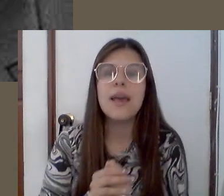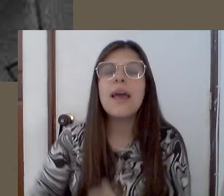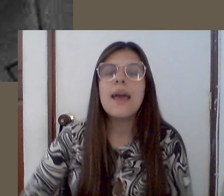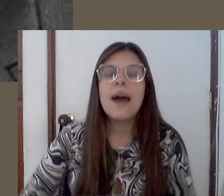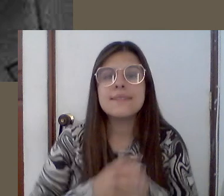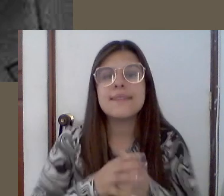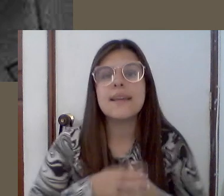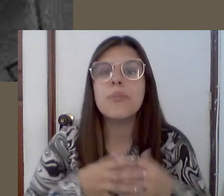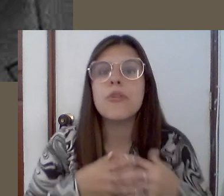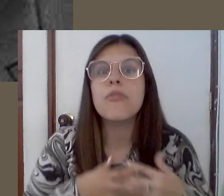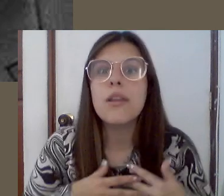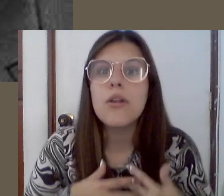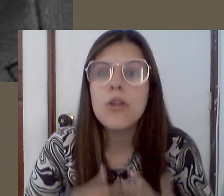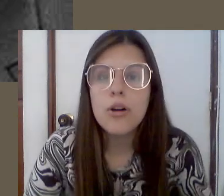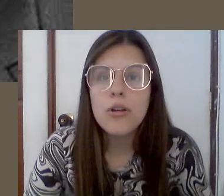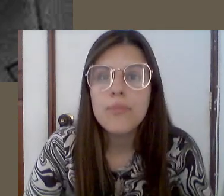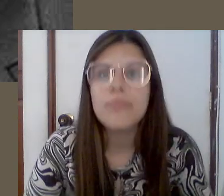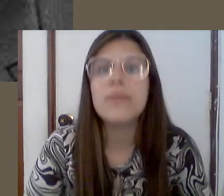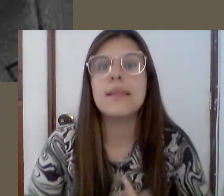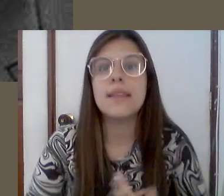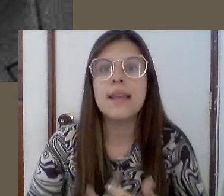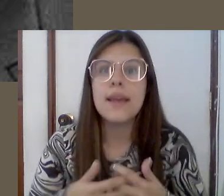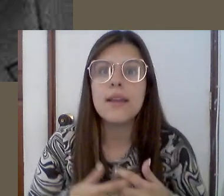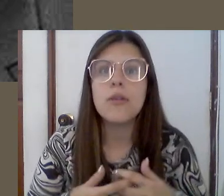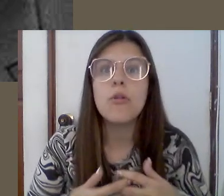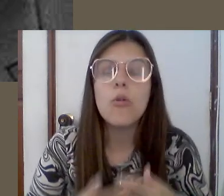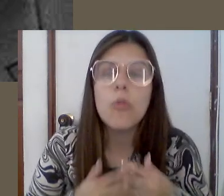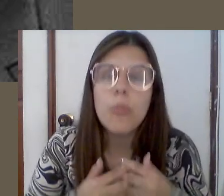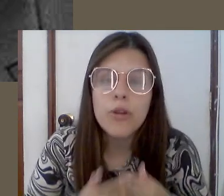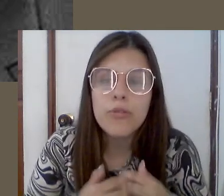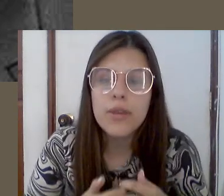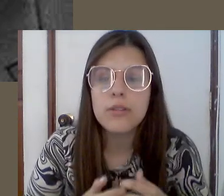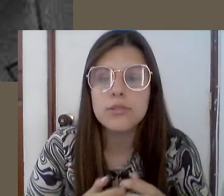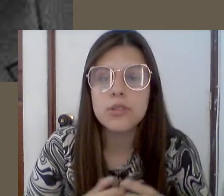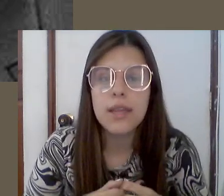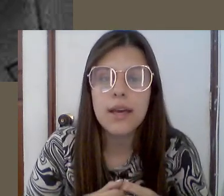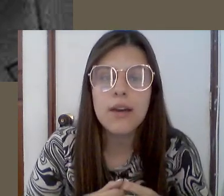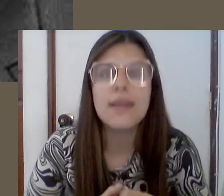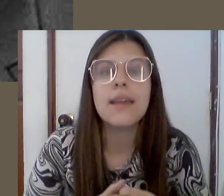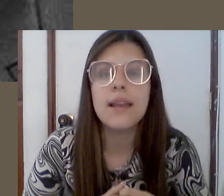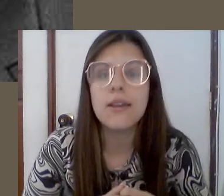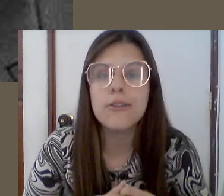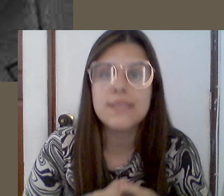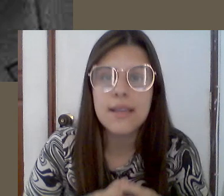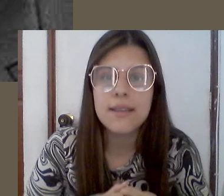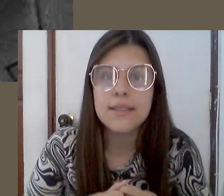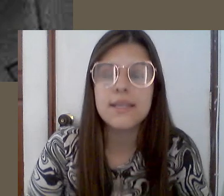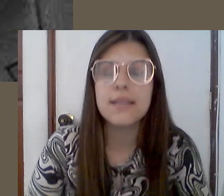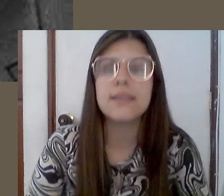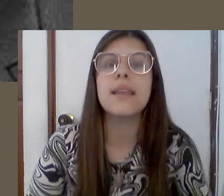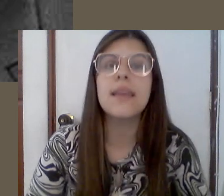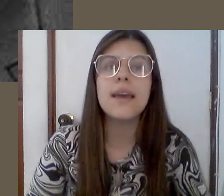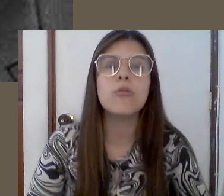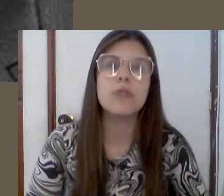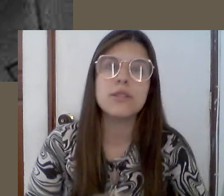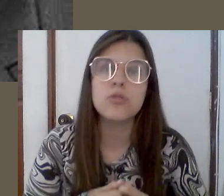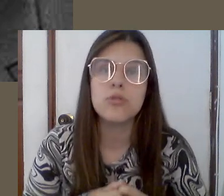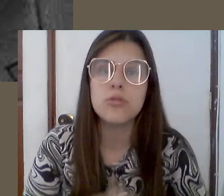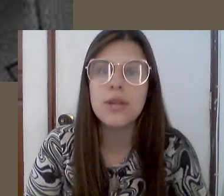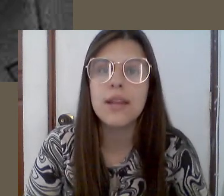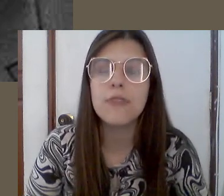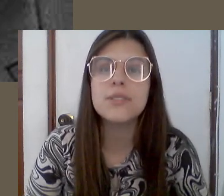investigación hasta que por fin logró tener por fin consolidado de que la lengua de señas tenía